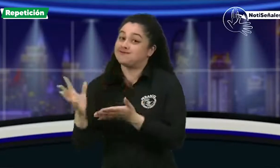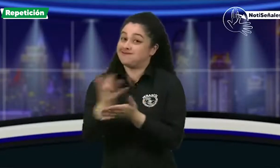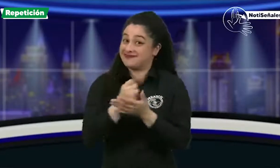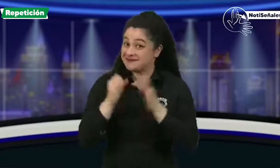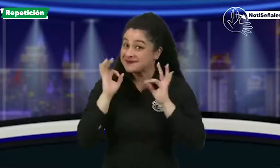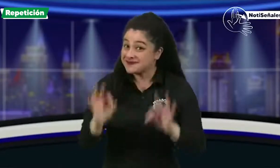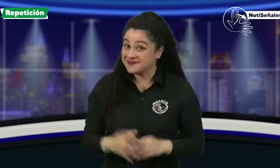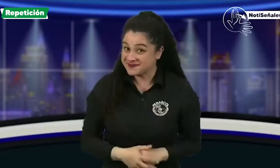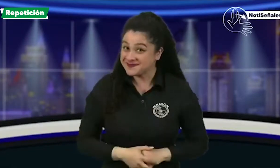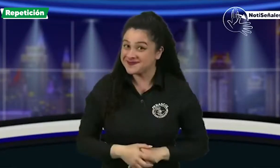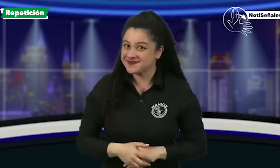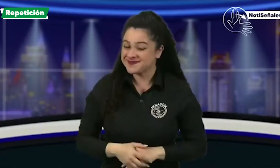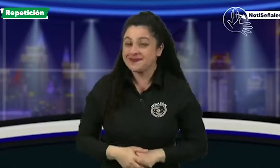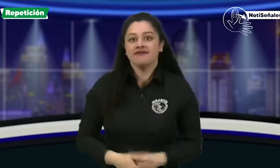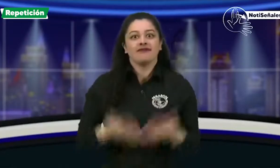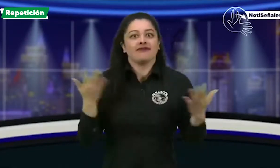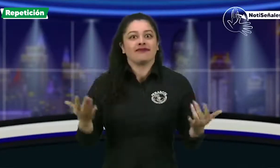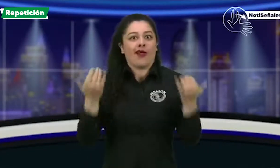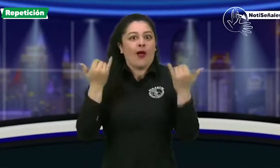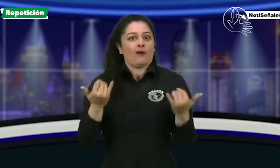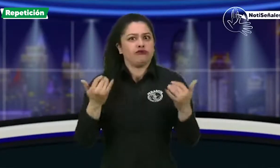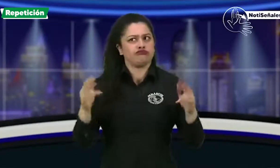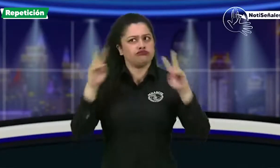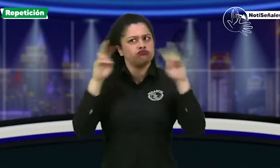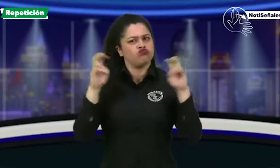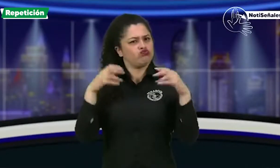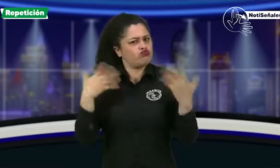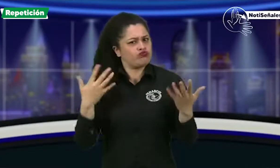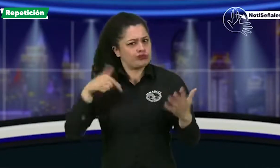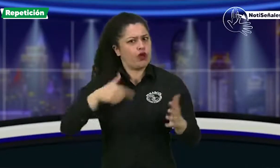y nosotros estaremos recogiendo esta información.